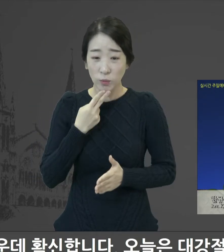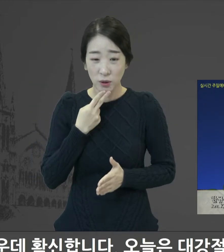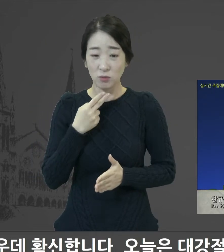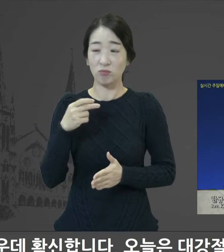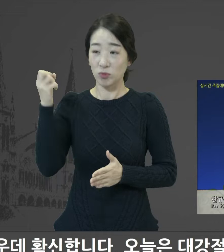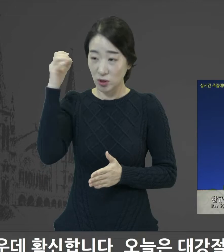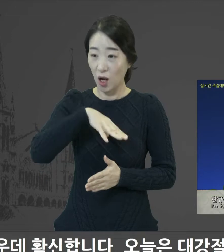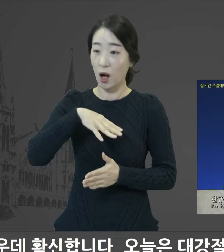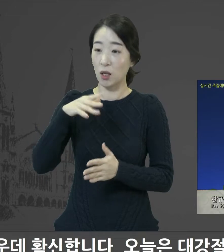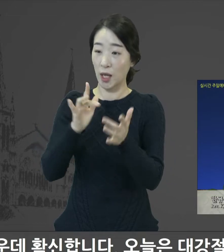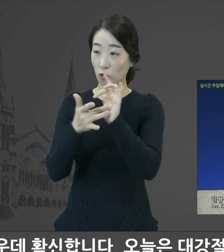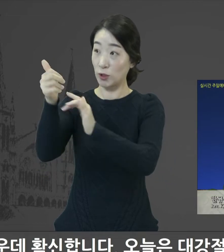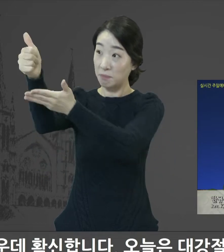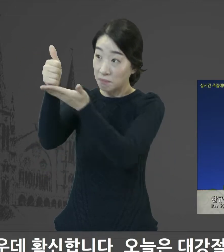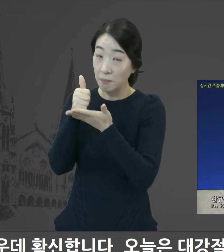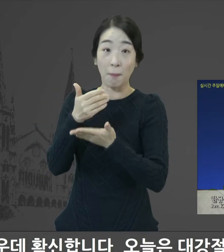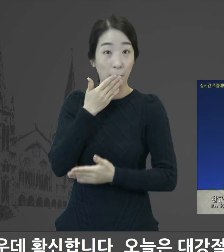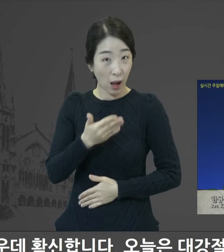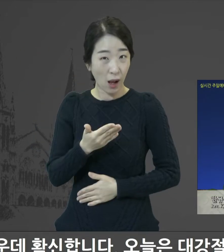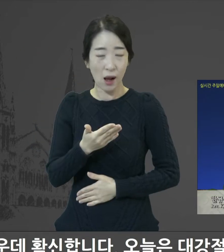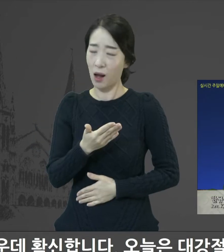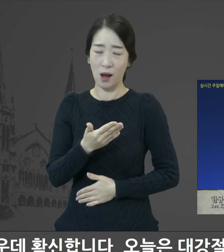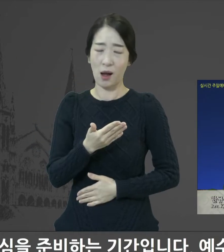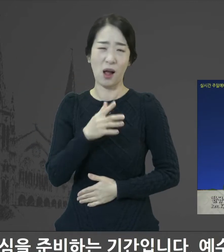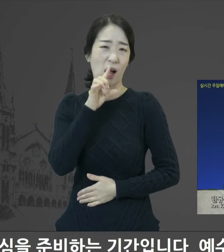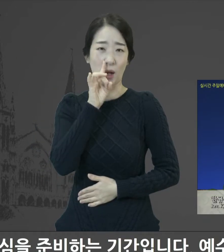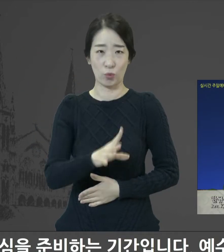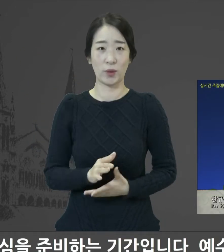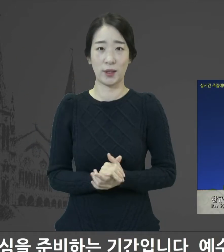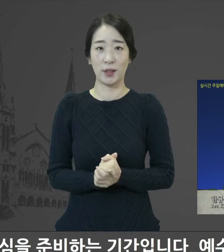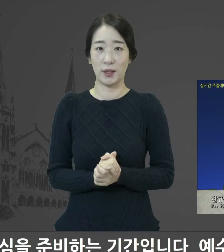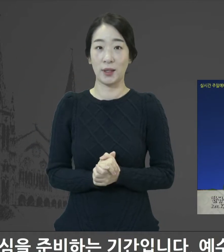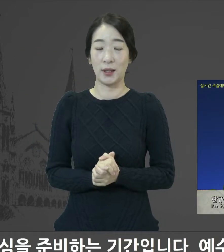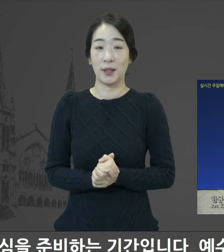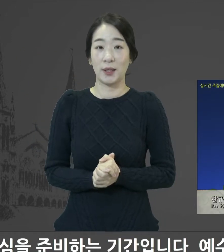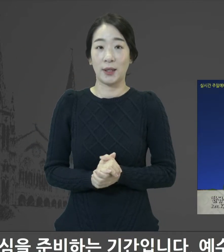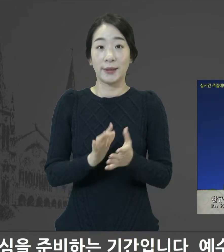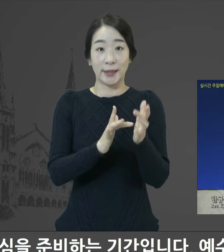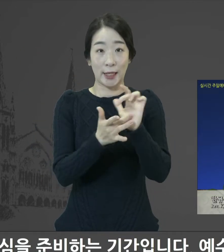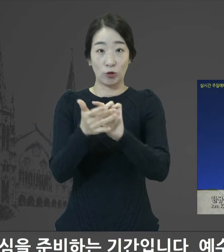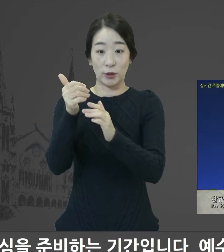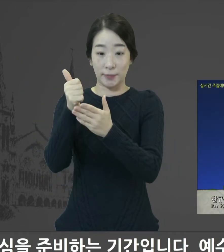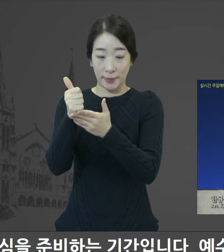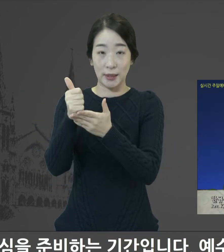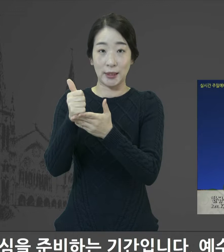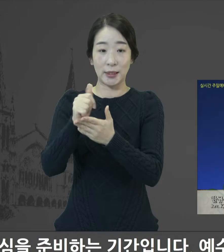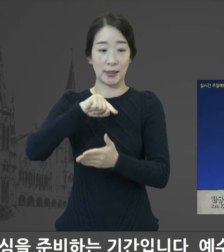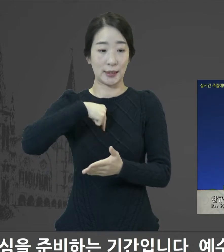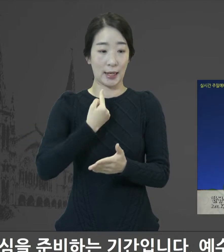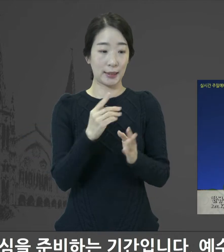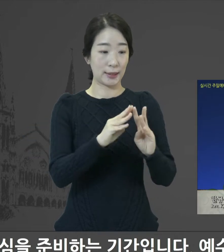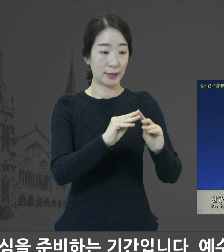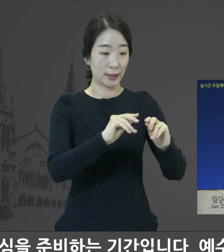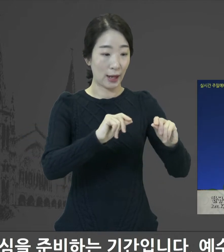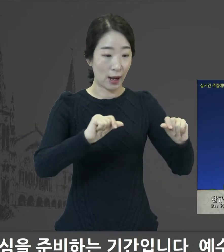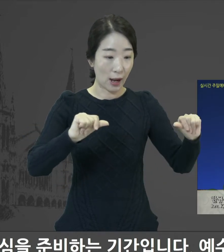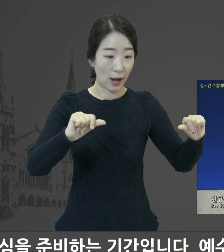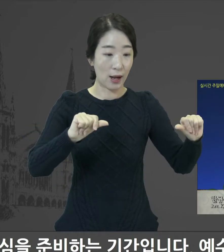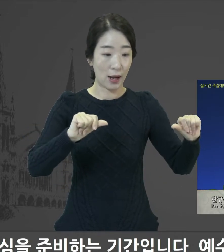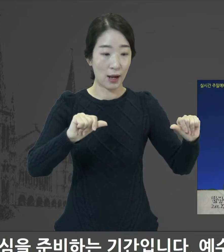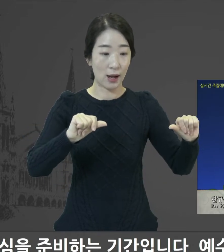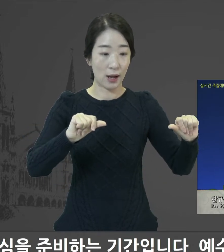것입니다. 요한복음에 보면 자기 땅의 창조주 아들